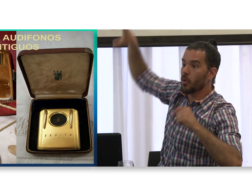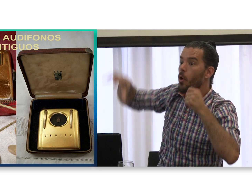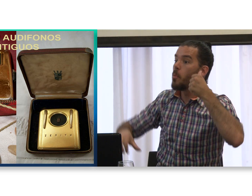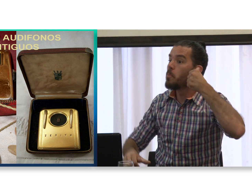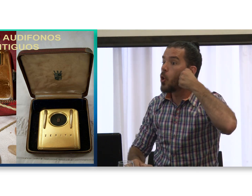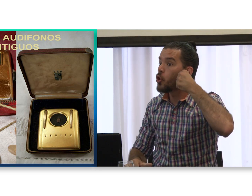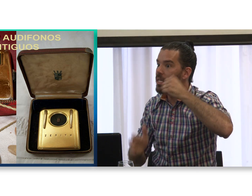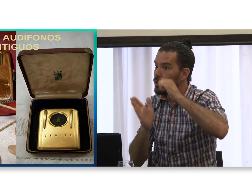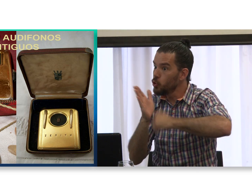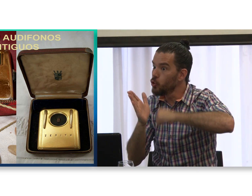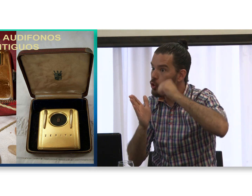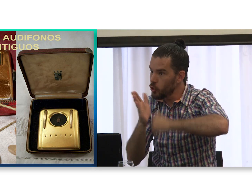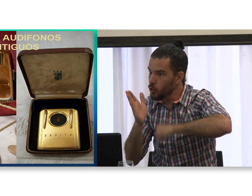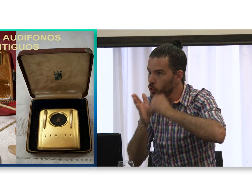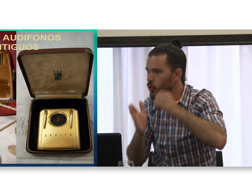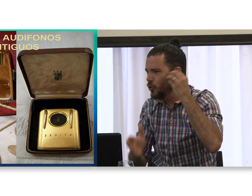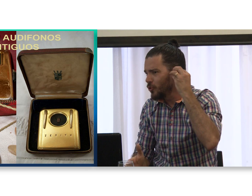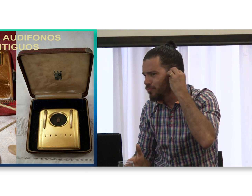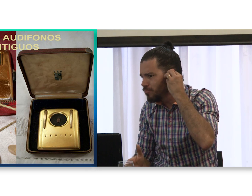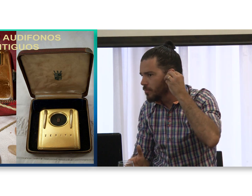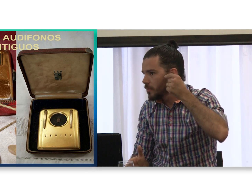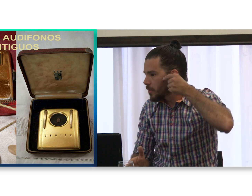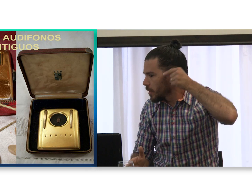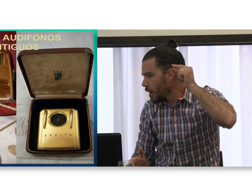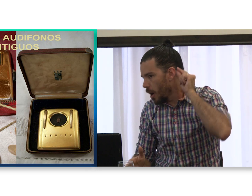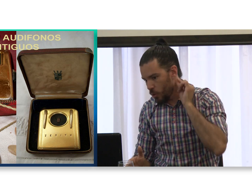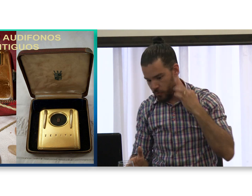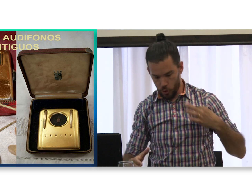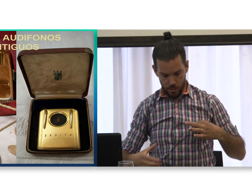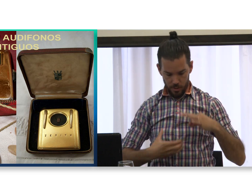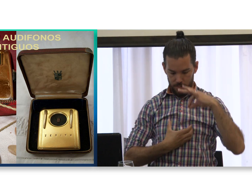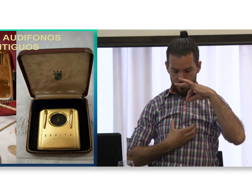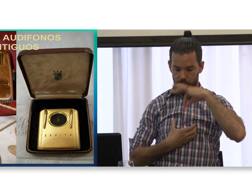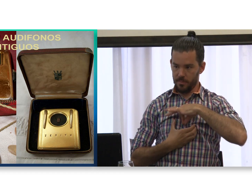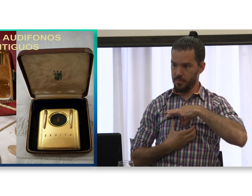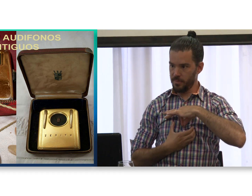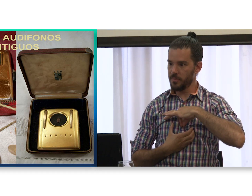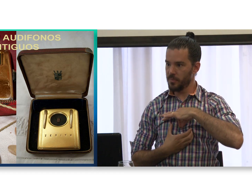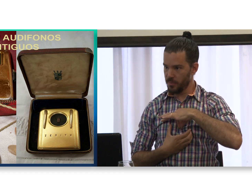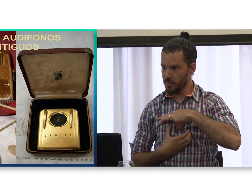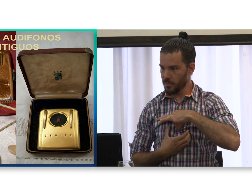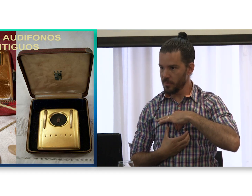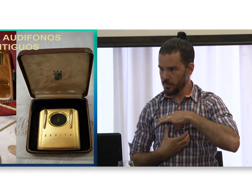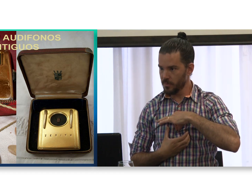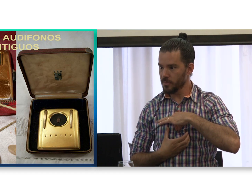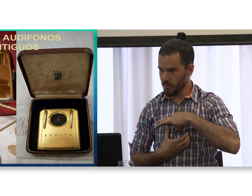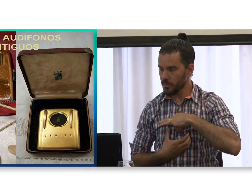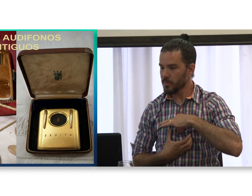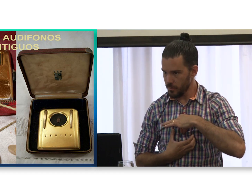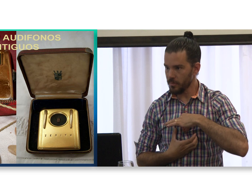Ese es el audífono. Eso es un molde muy duro que se colocaba aquí en la oreja, que llevaba un cable hasta la